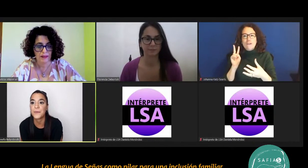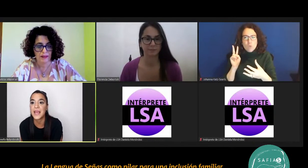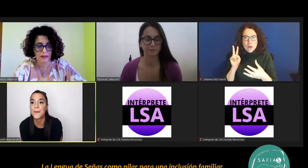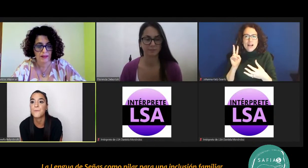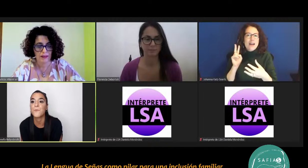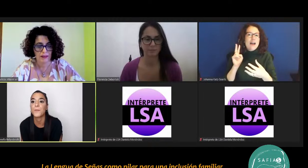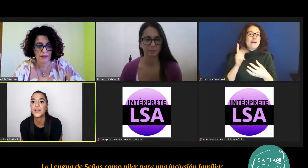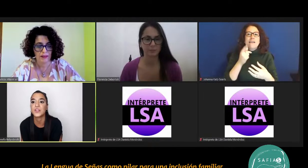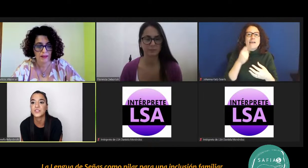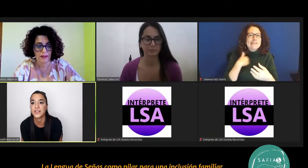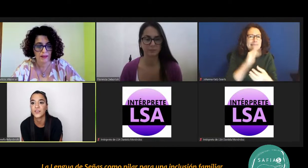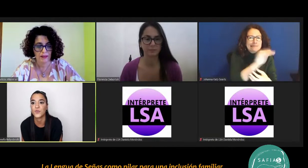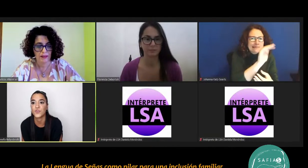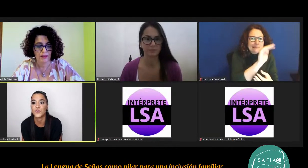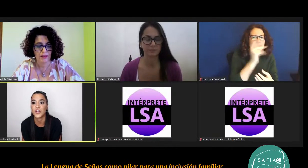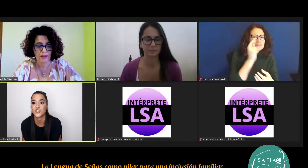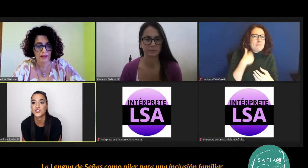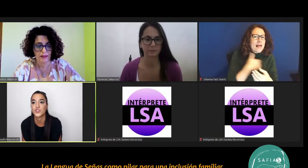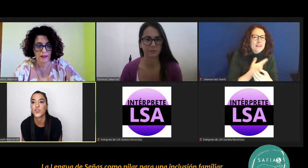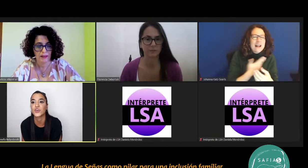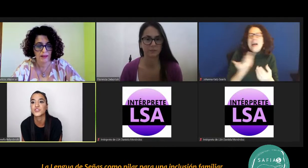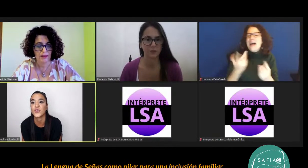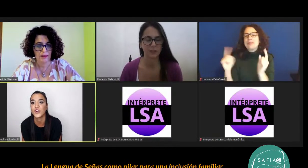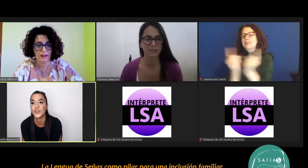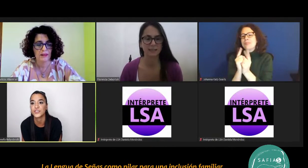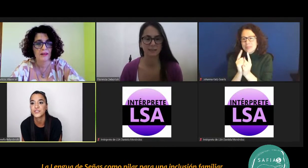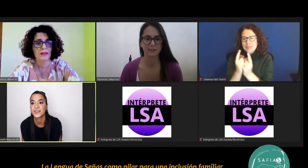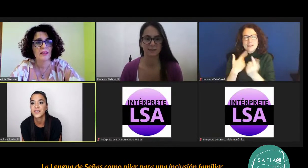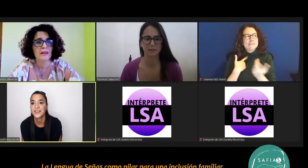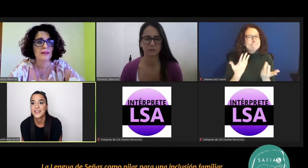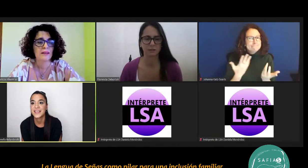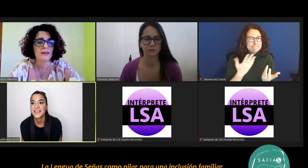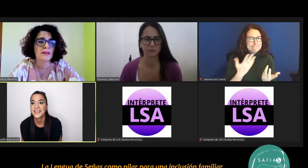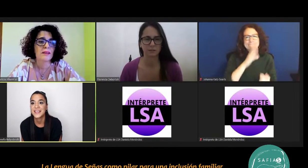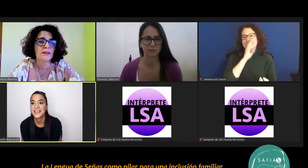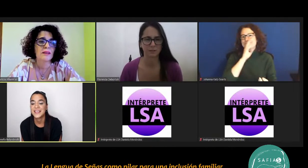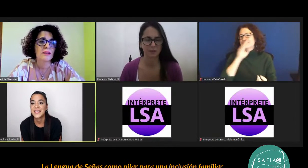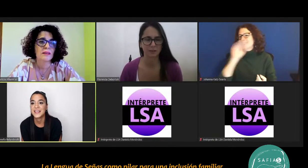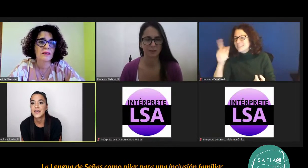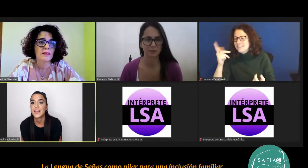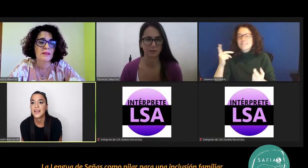pero había momentos de nosotros dos solos